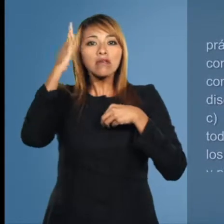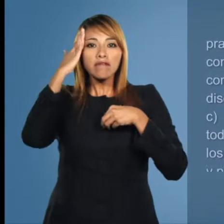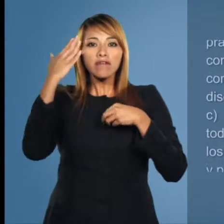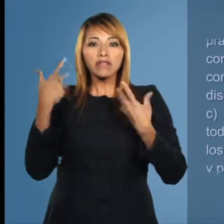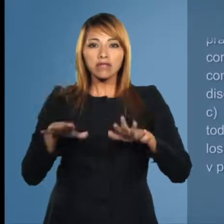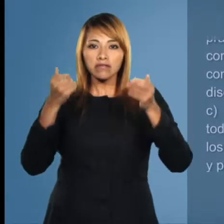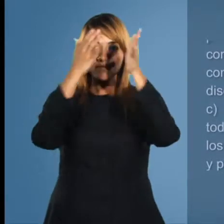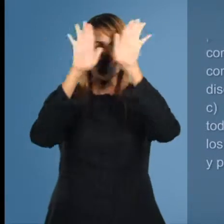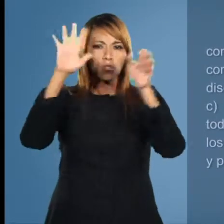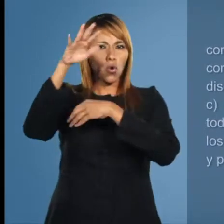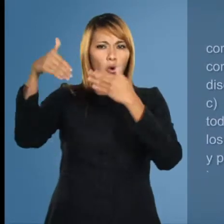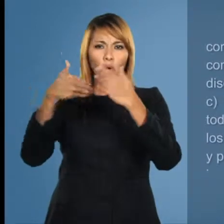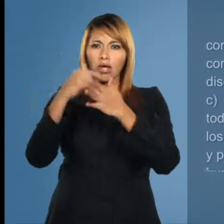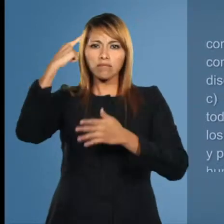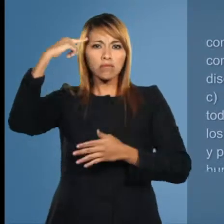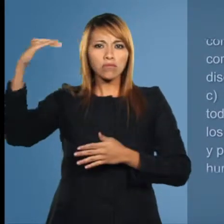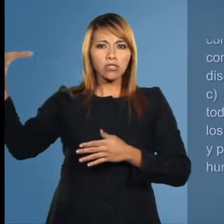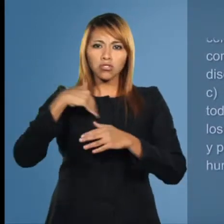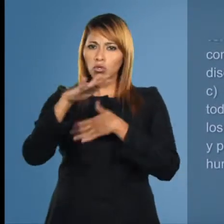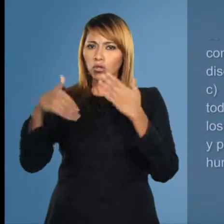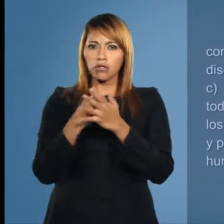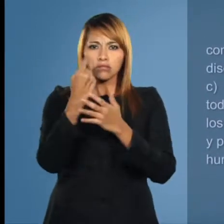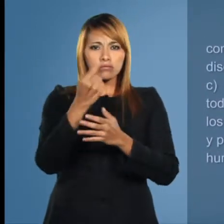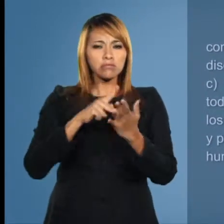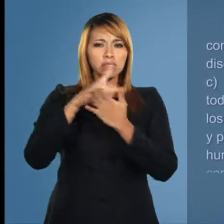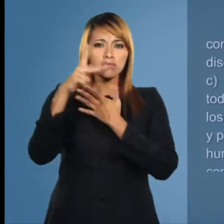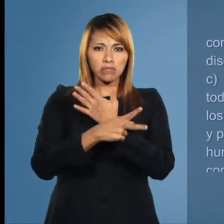las políticas y todos los programas, la protección